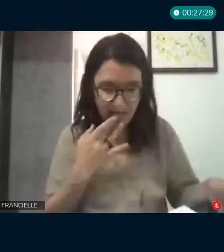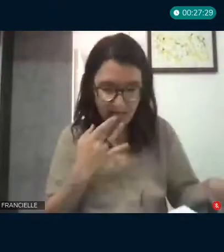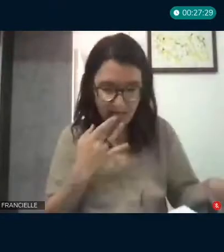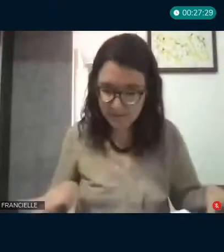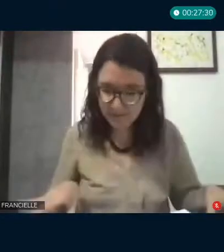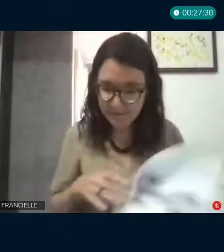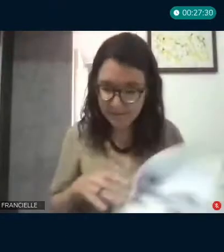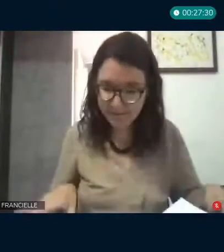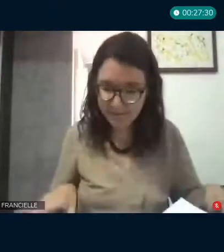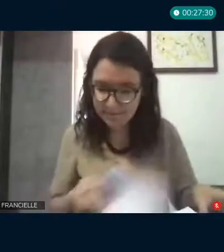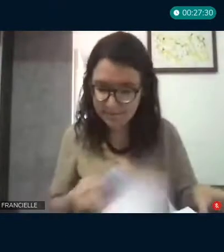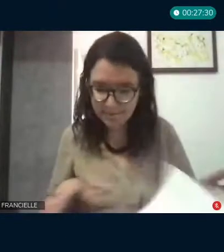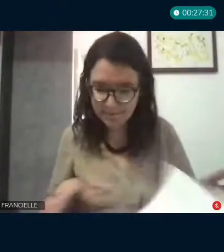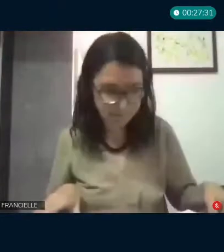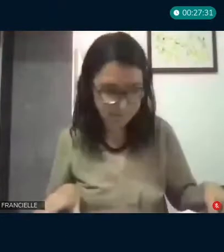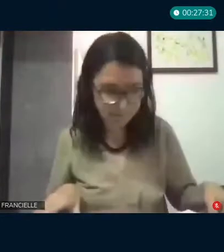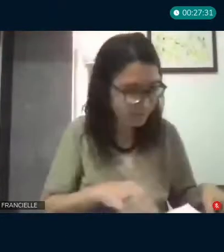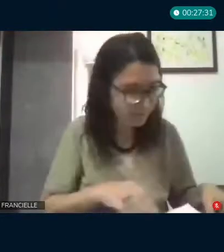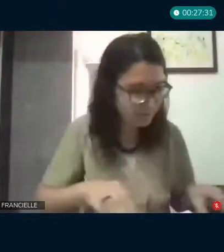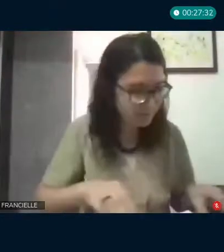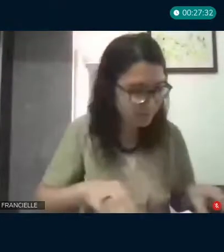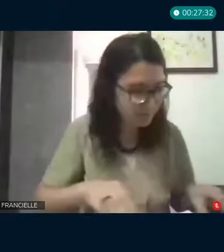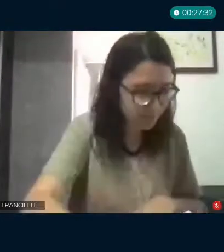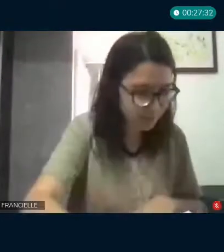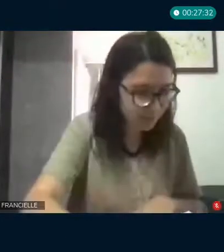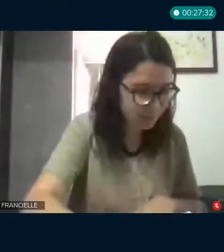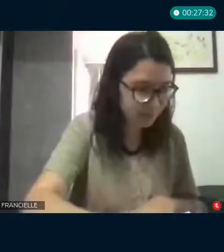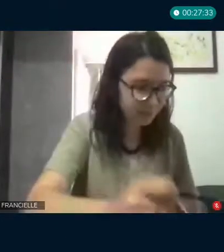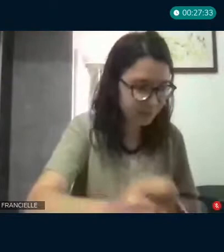mas eu tinha pensado inicialmente mesmo.